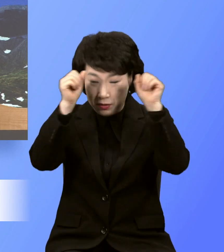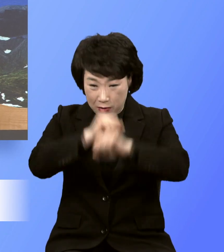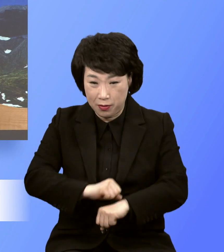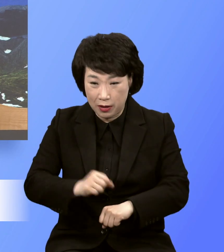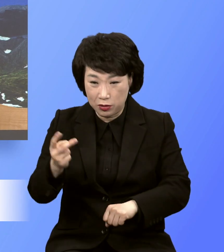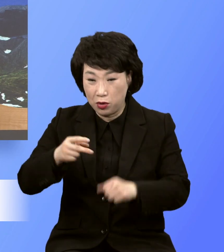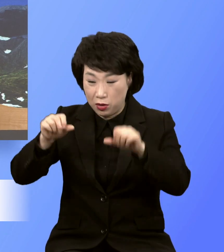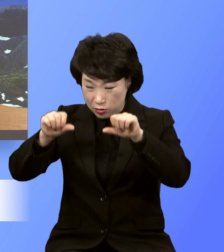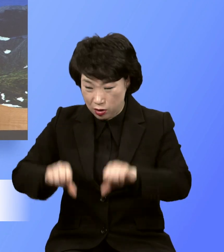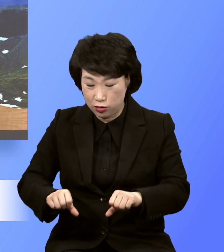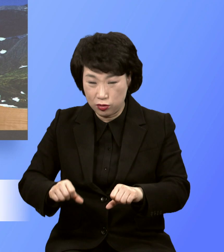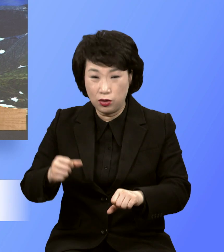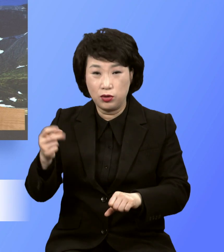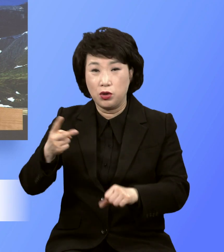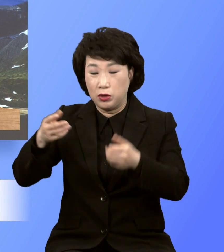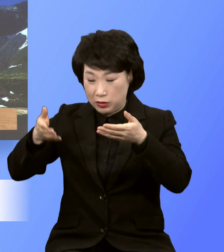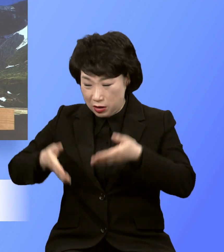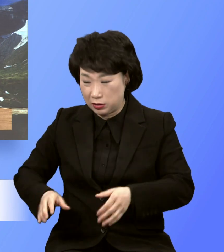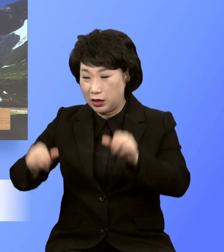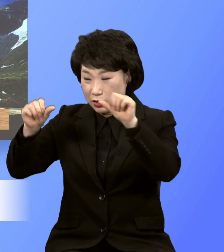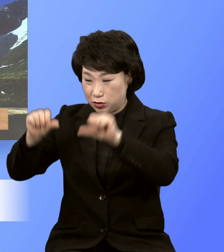저주,